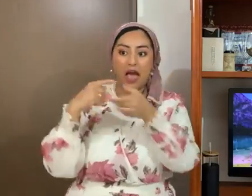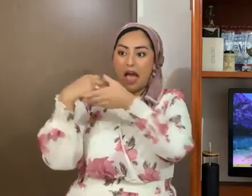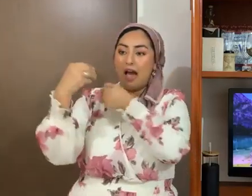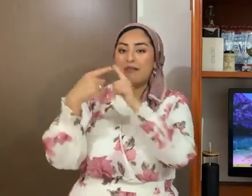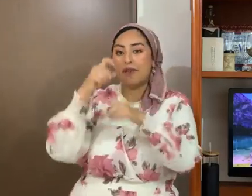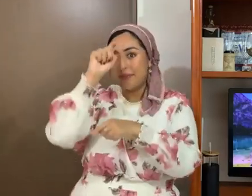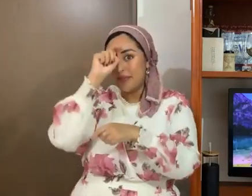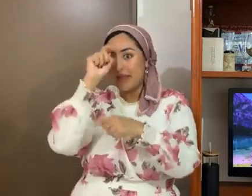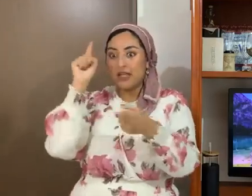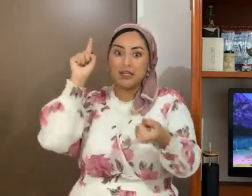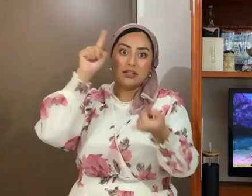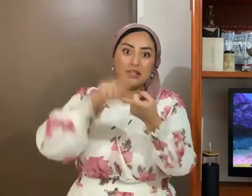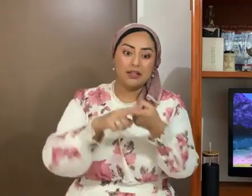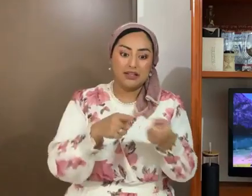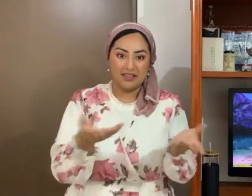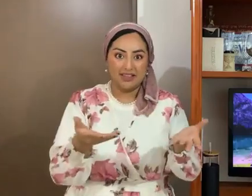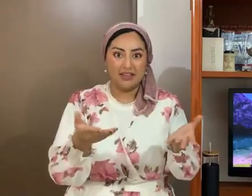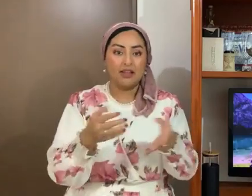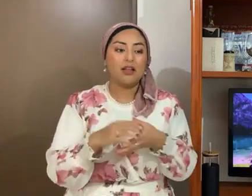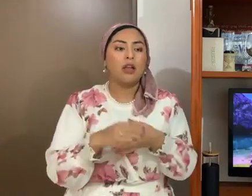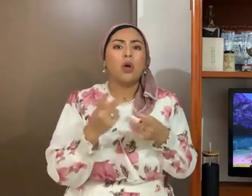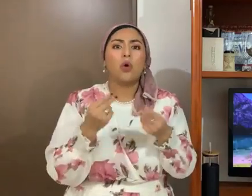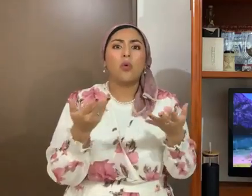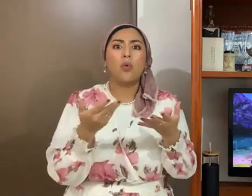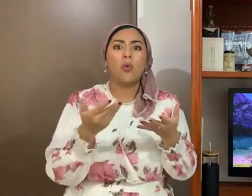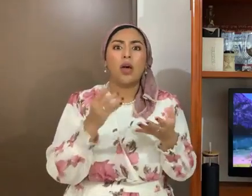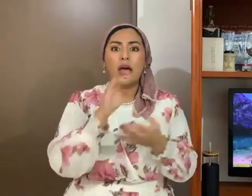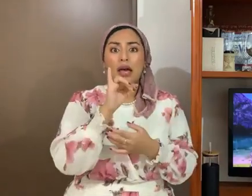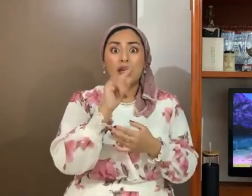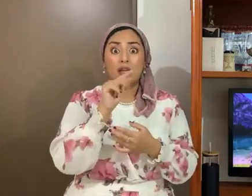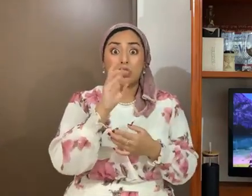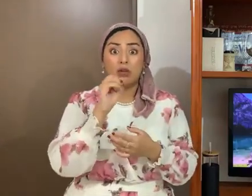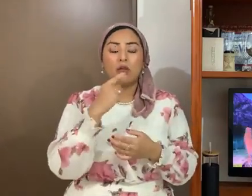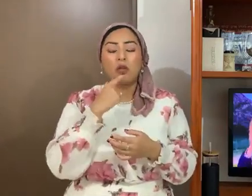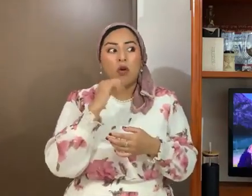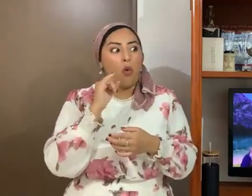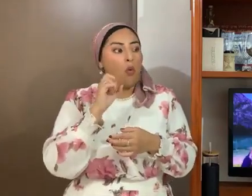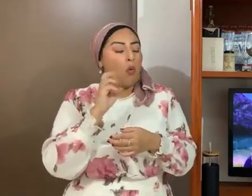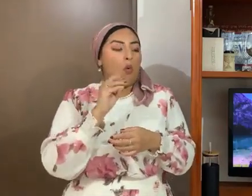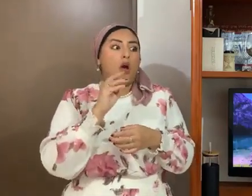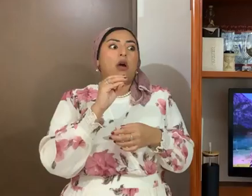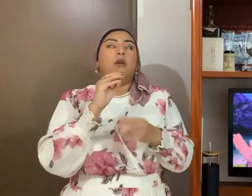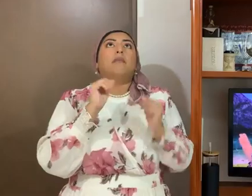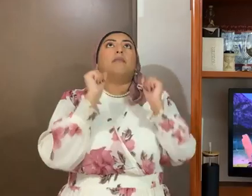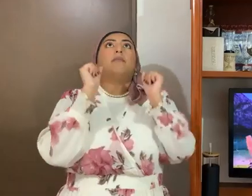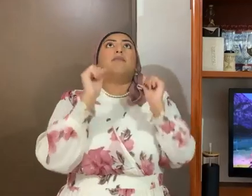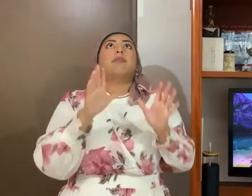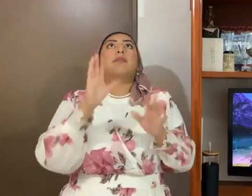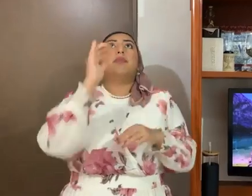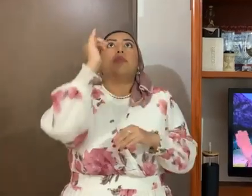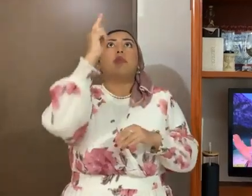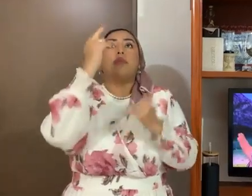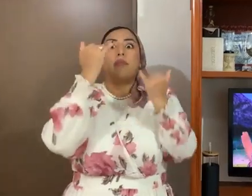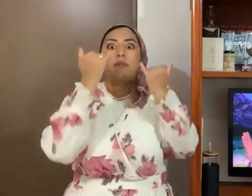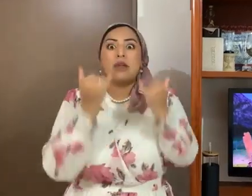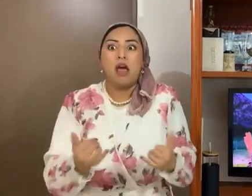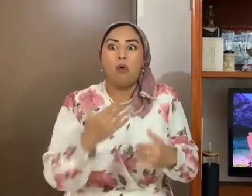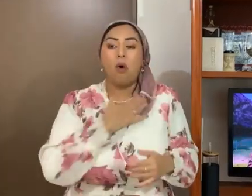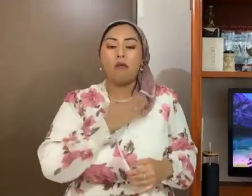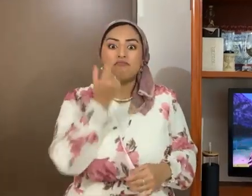salieron de Egipto hasta ese momento. ¿Y qué hace? Se somete al Eterno. Bendito sea Yahweh, no hay nadie